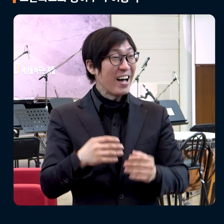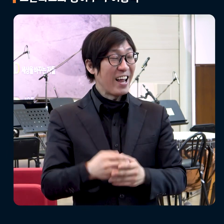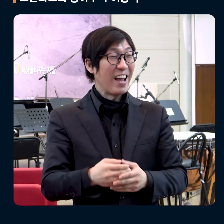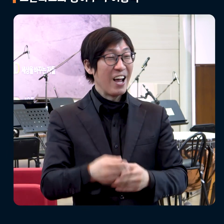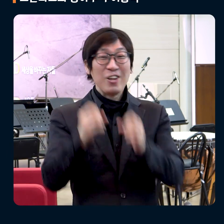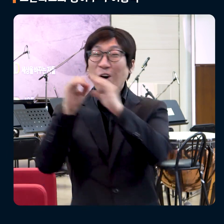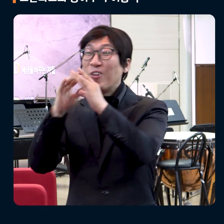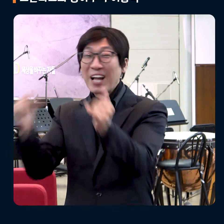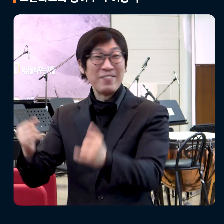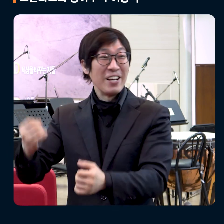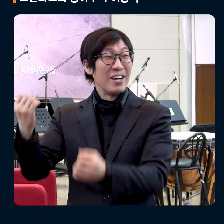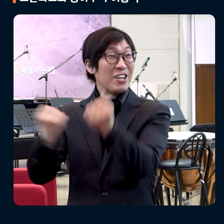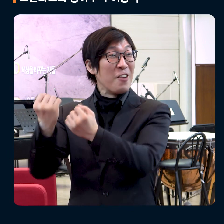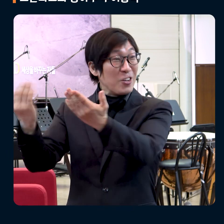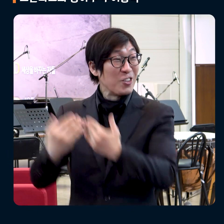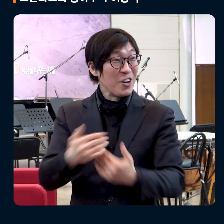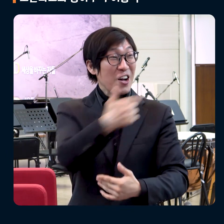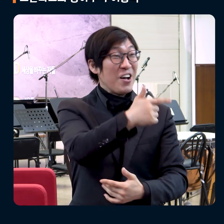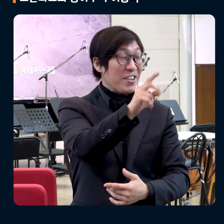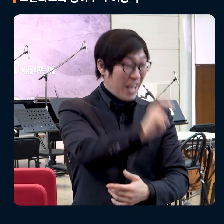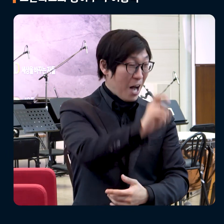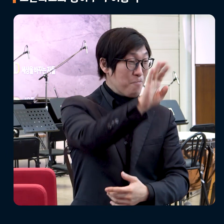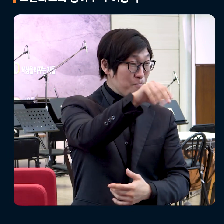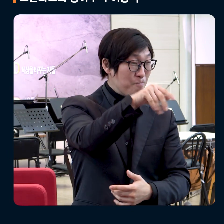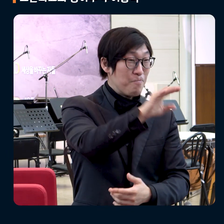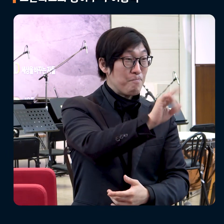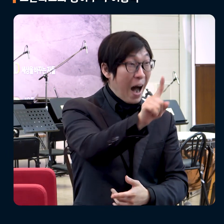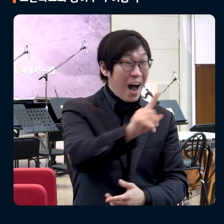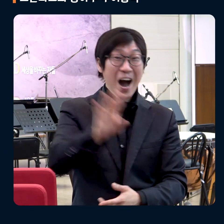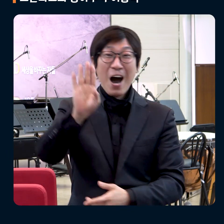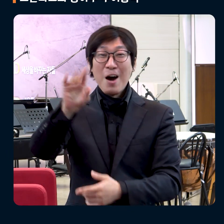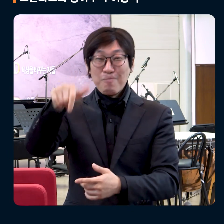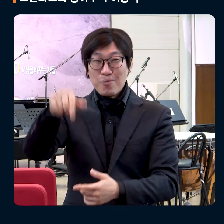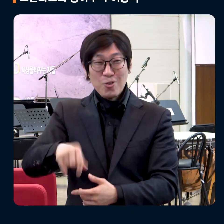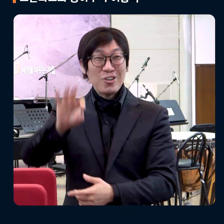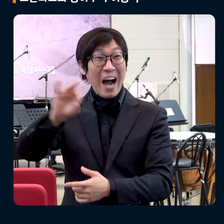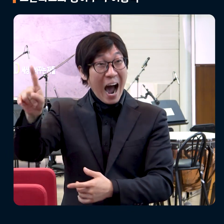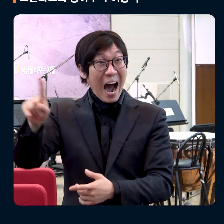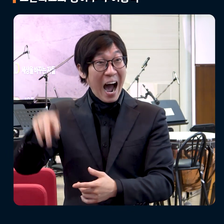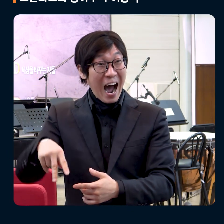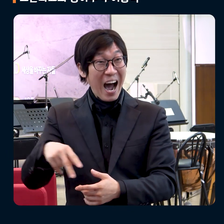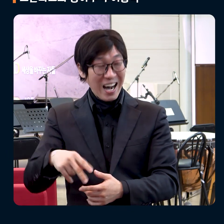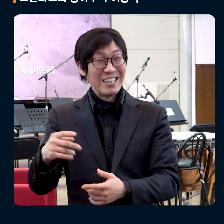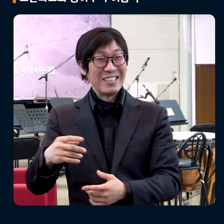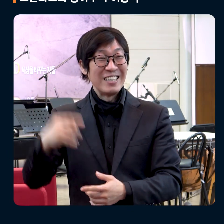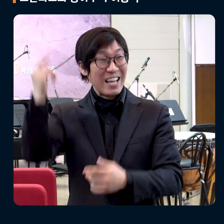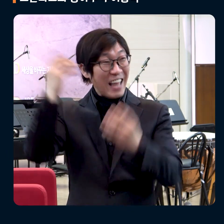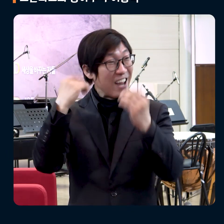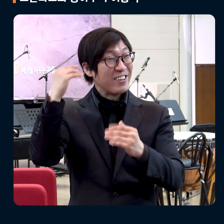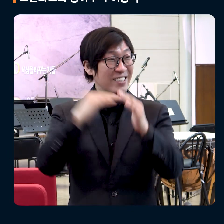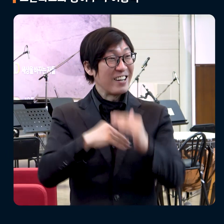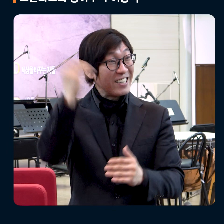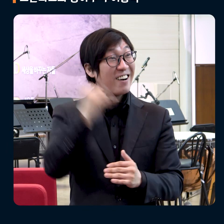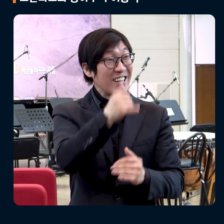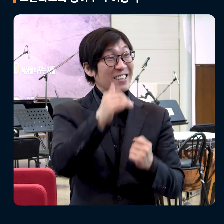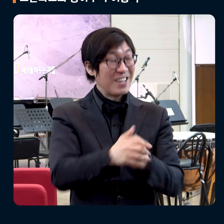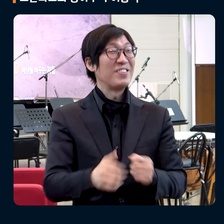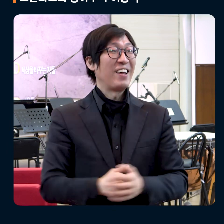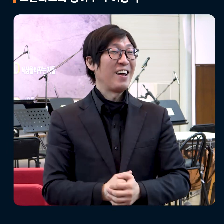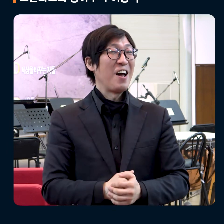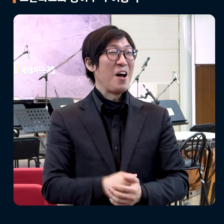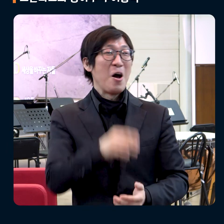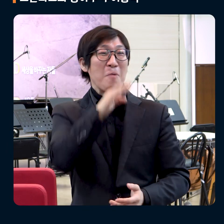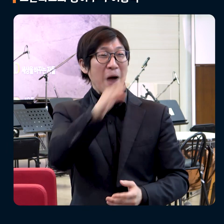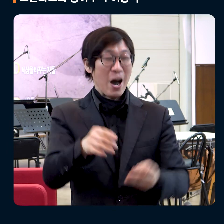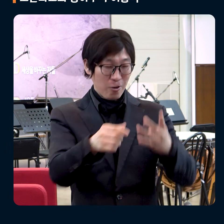이스라엘. 그래서 제가 여러분 신학교에 합격했습니다. 할렐루야. 박수 한번 칠까요?